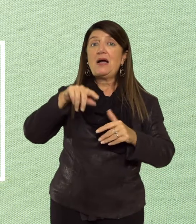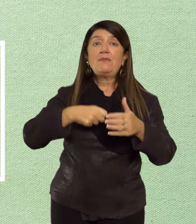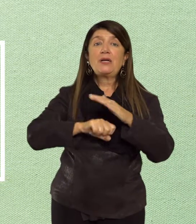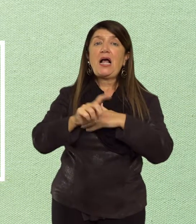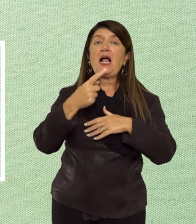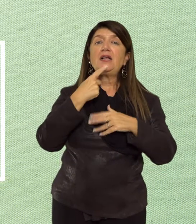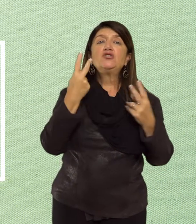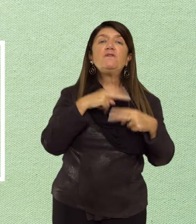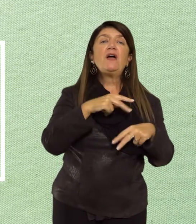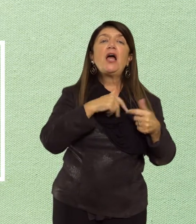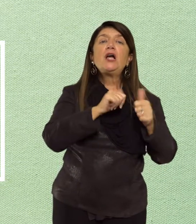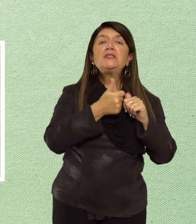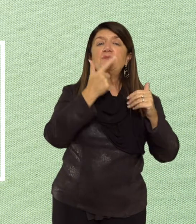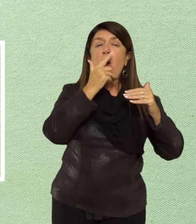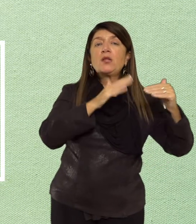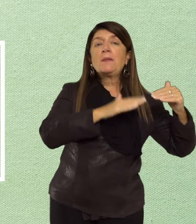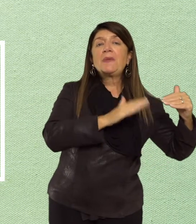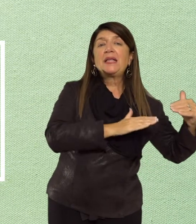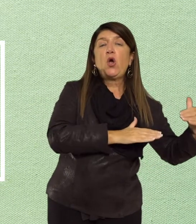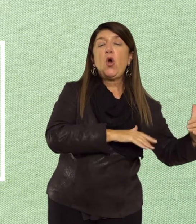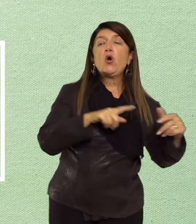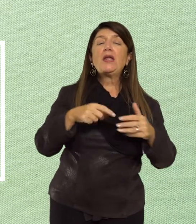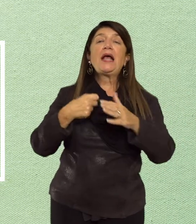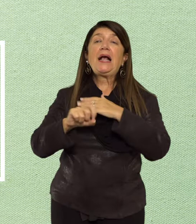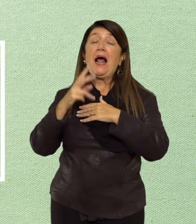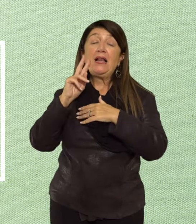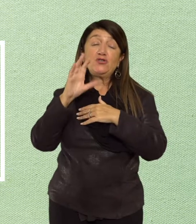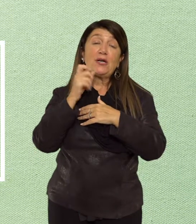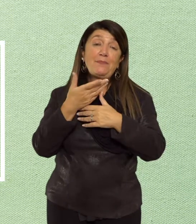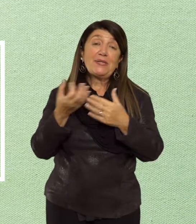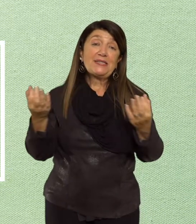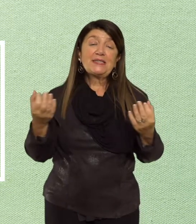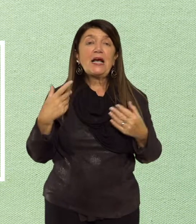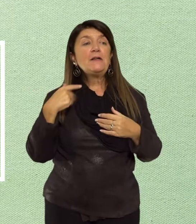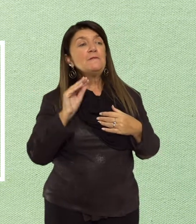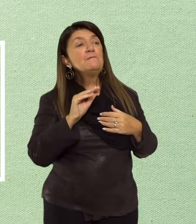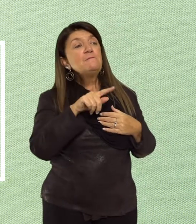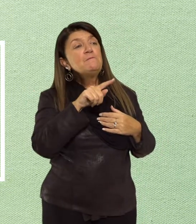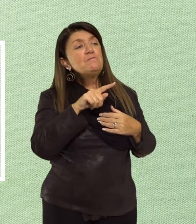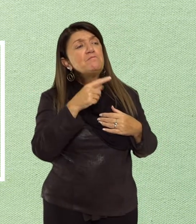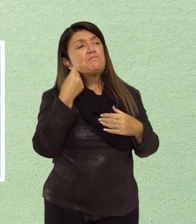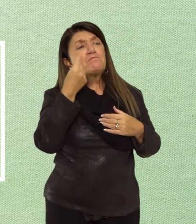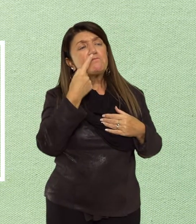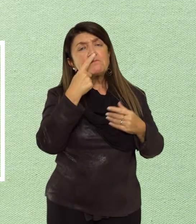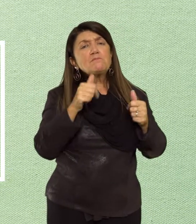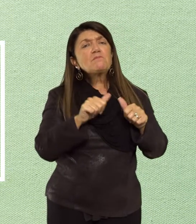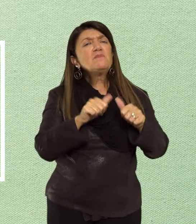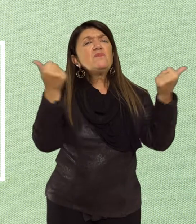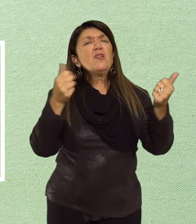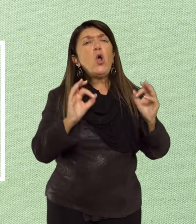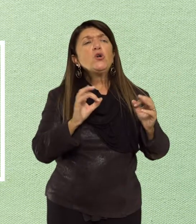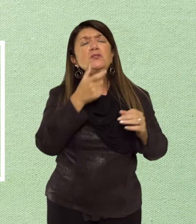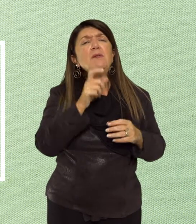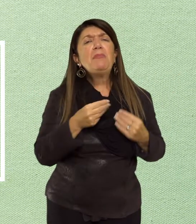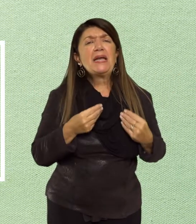sport minori, un po' questa cosa del calcio la patiamo. E secondo te perché c'è questa disparità? È solo una questione di